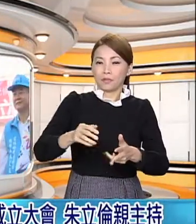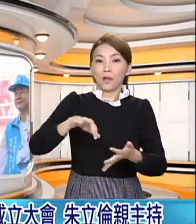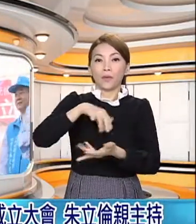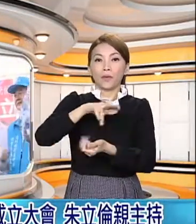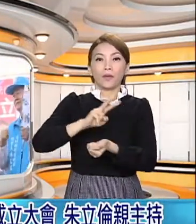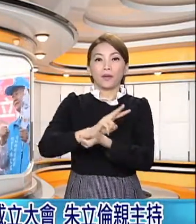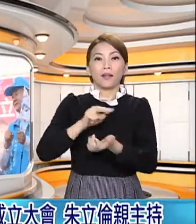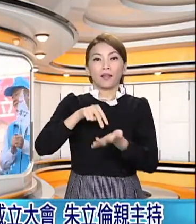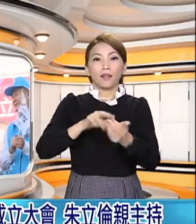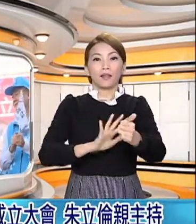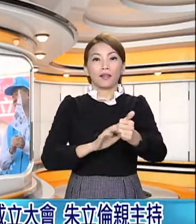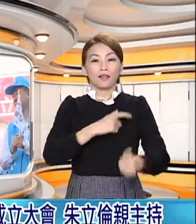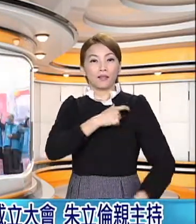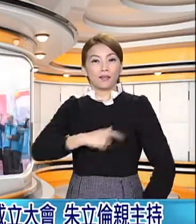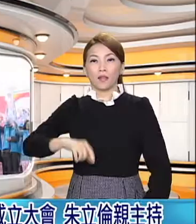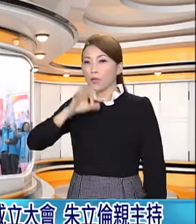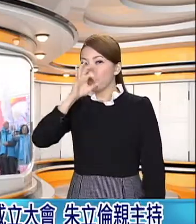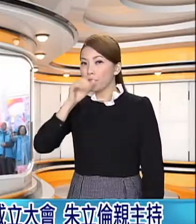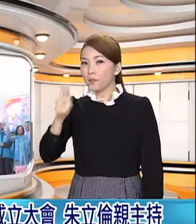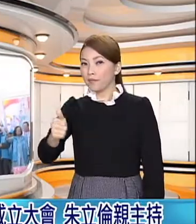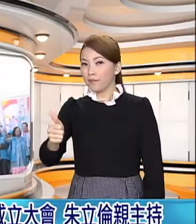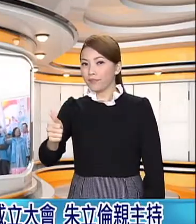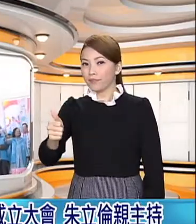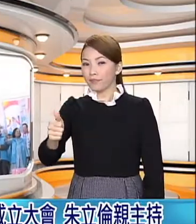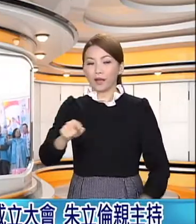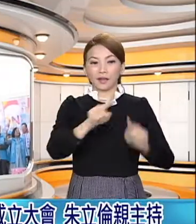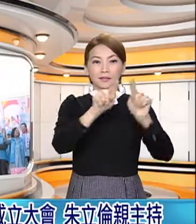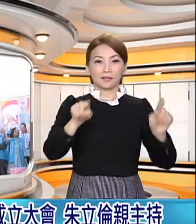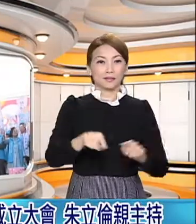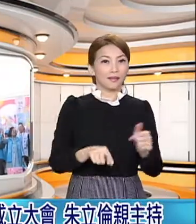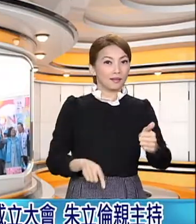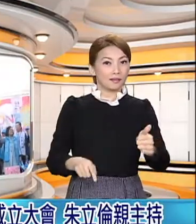选云林立委参选人吴威智和张荣奇。